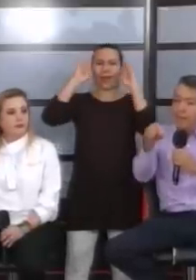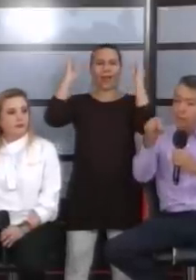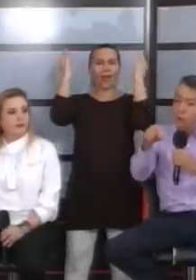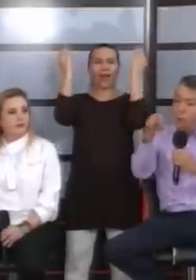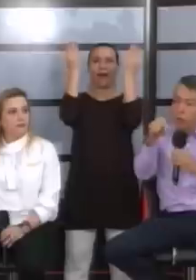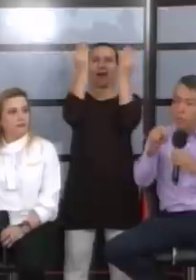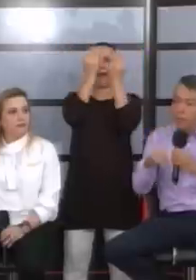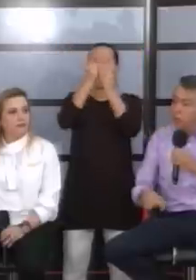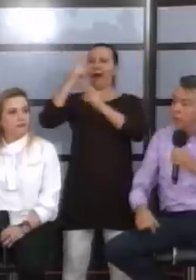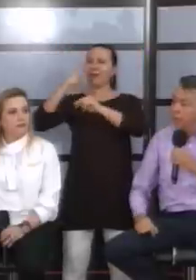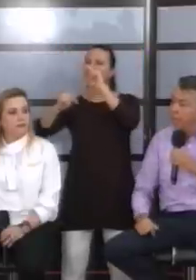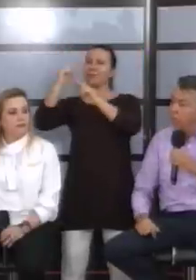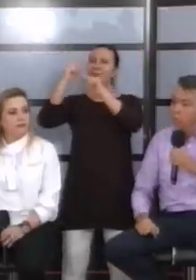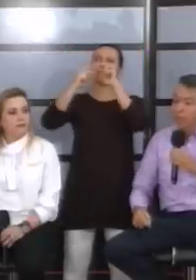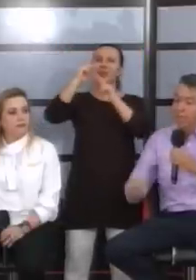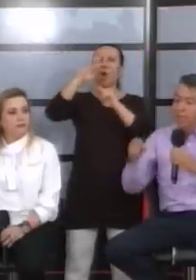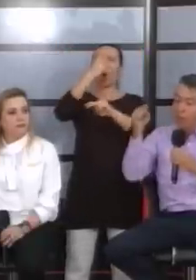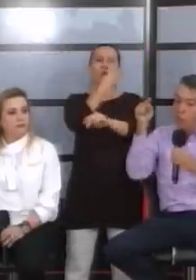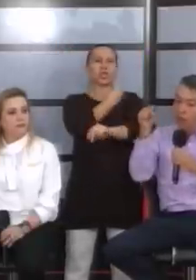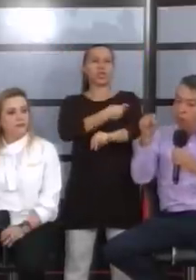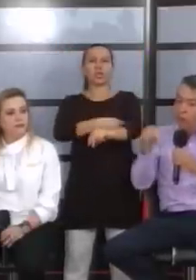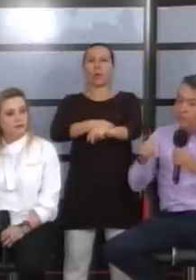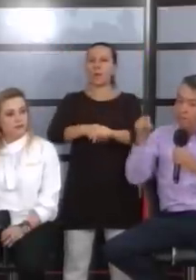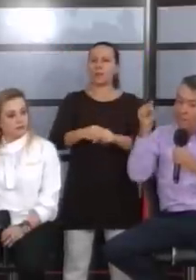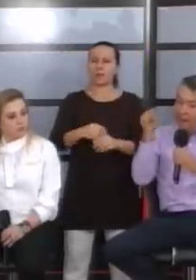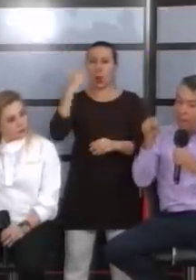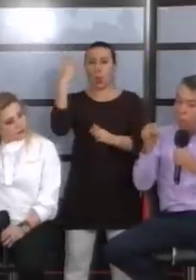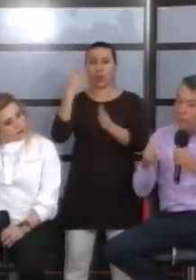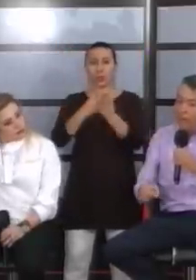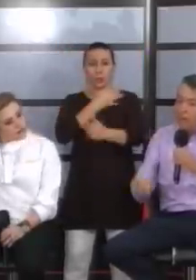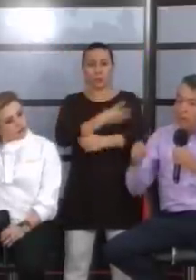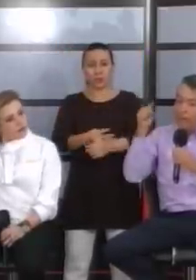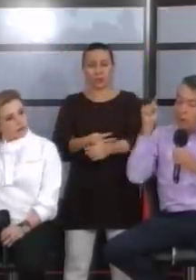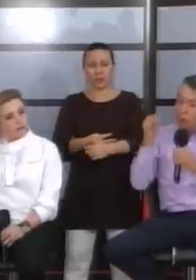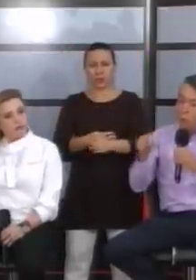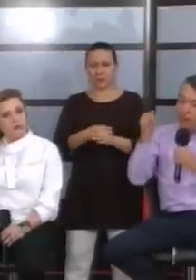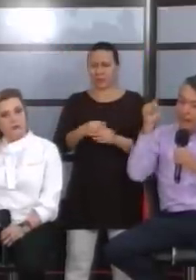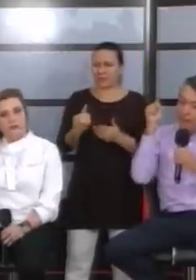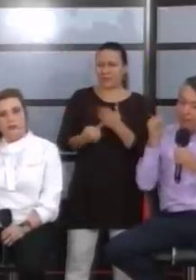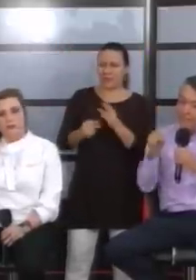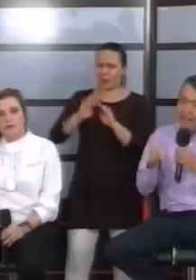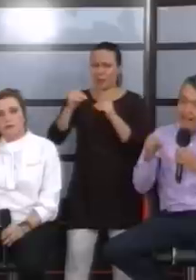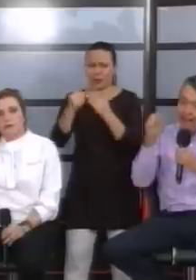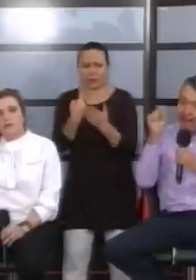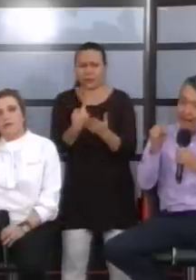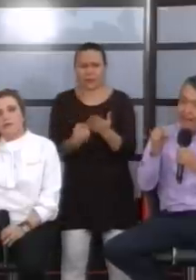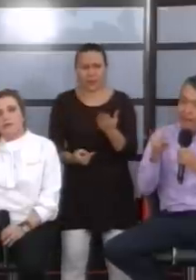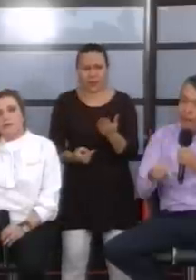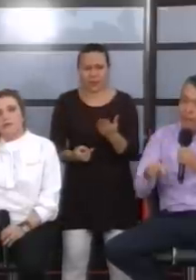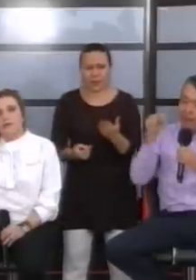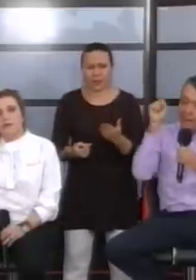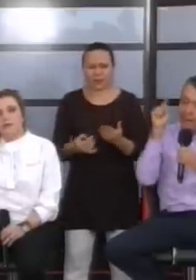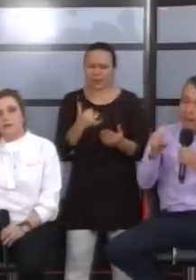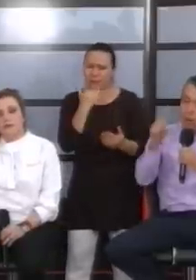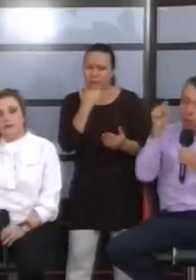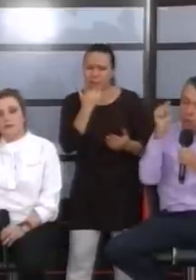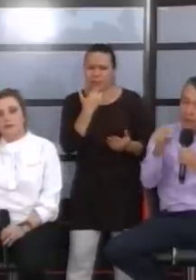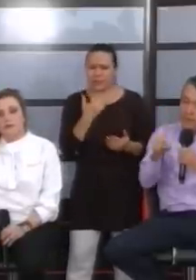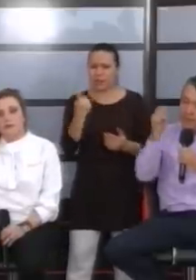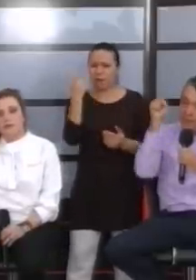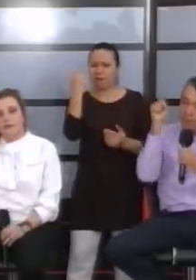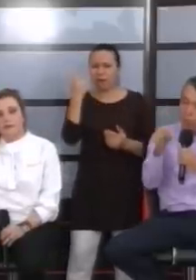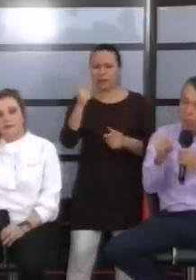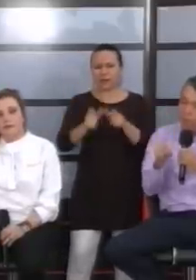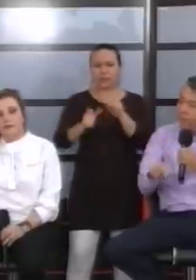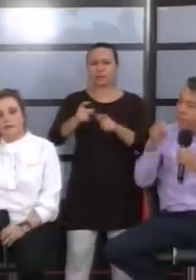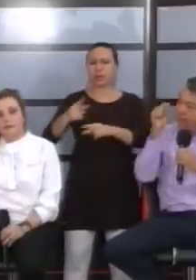que se gastó 4.000 millones de pesos de unas obras mal ejecutadas que no tuvo ni la capacidad ni el carácter para llamar a los